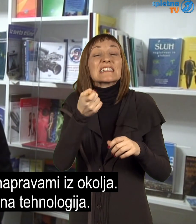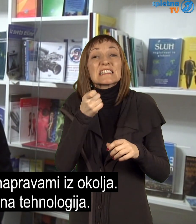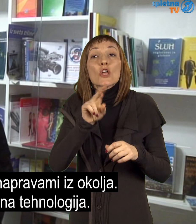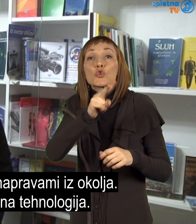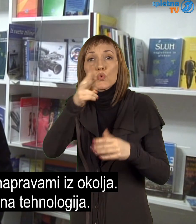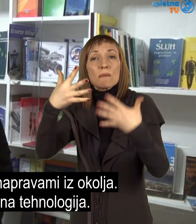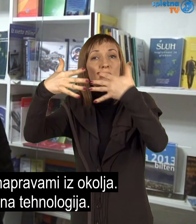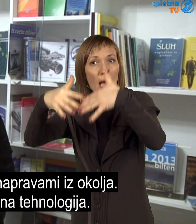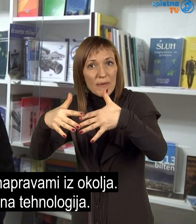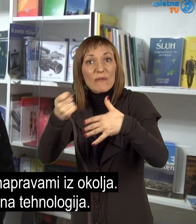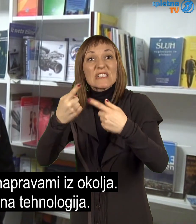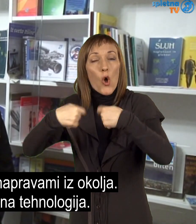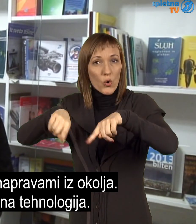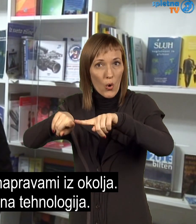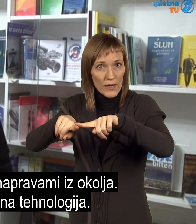z okoljem.